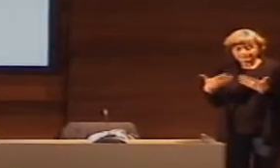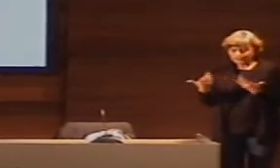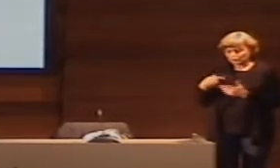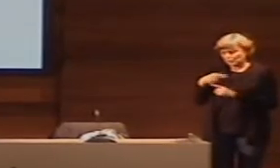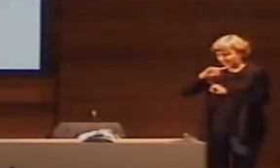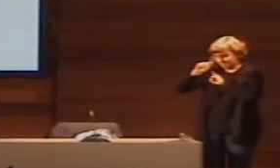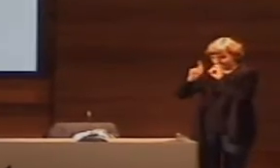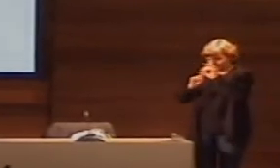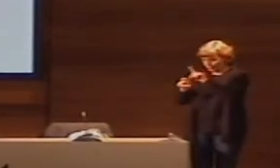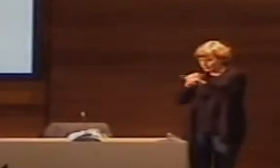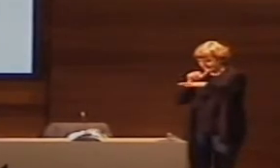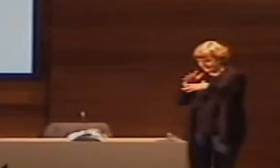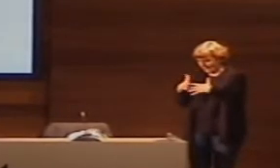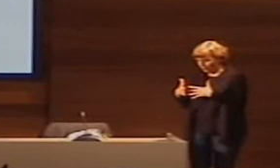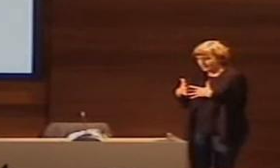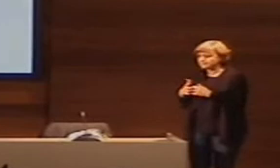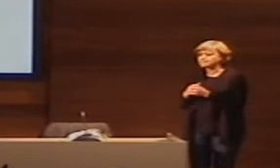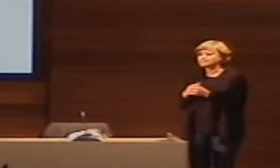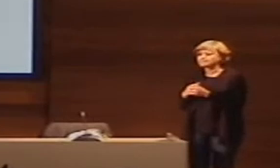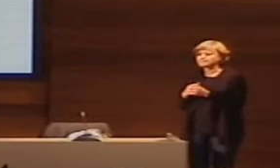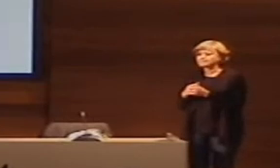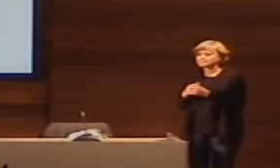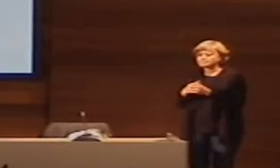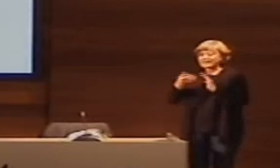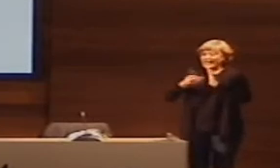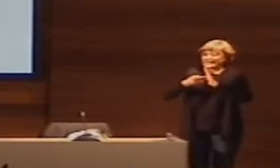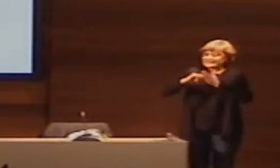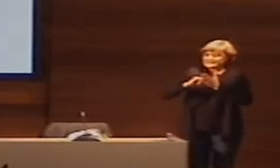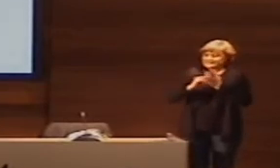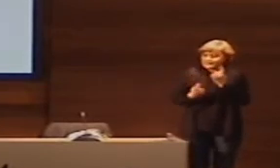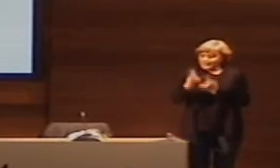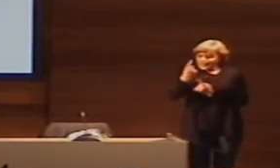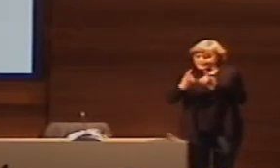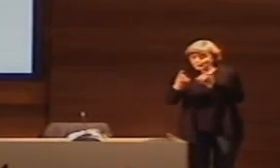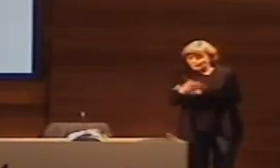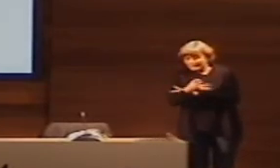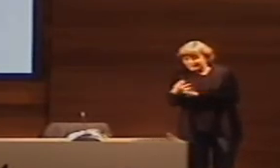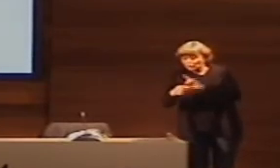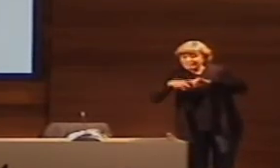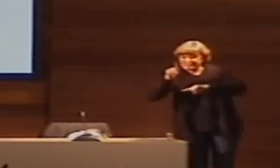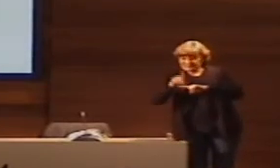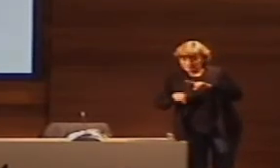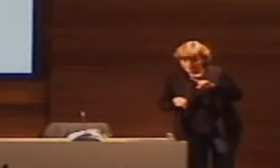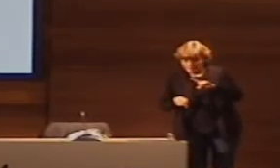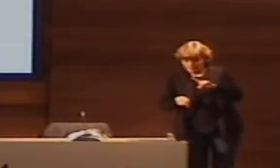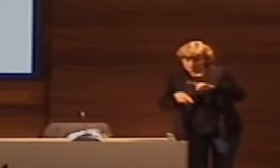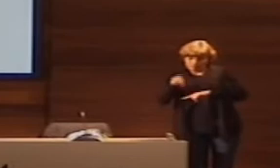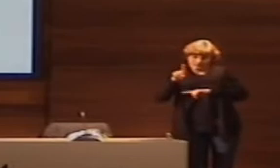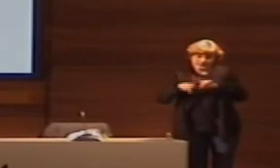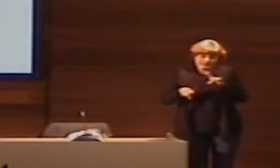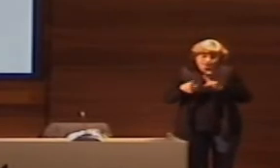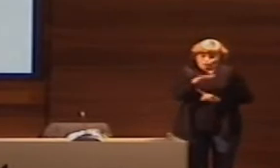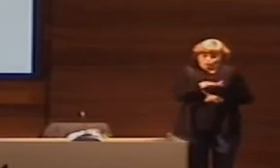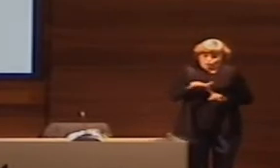te quería preguntar es, yo creo que cada sistema es adecuado en función de las circunstancias del